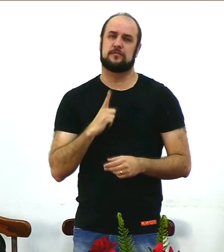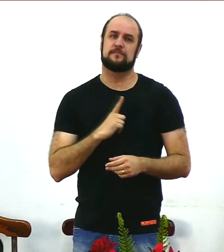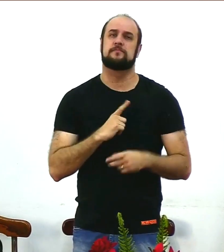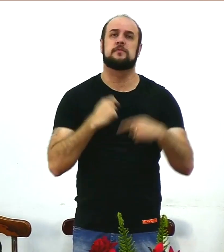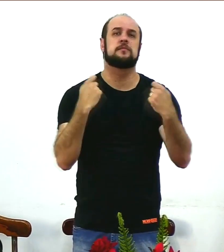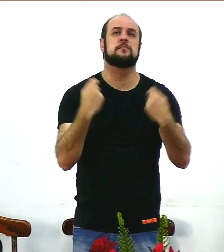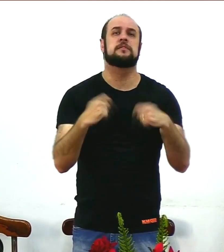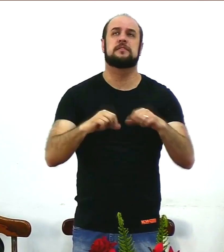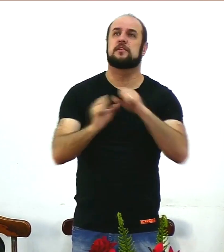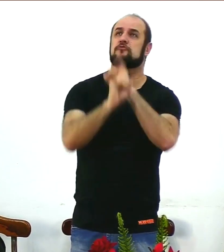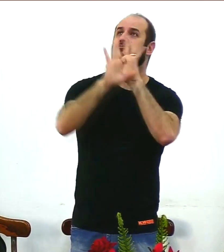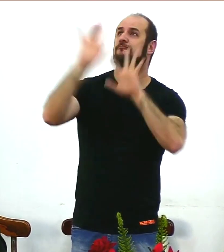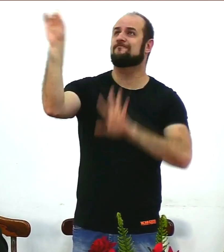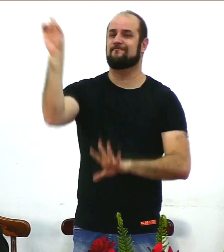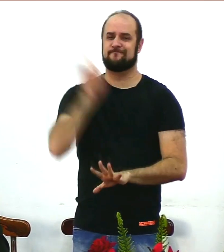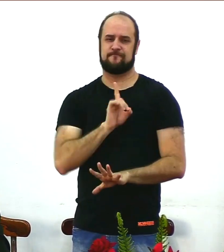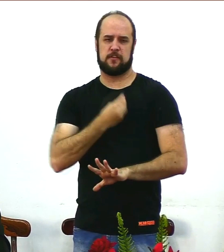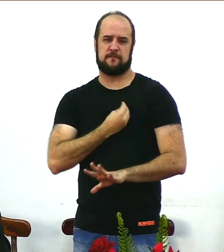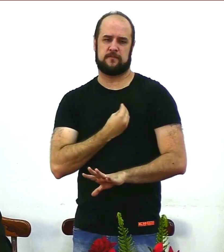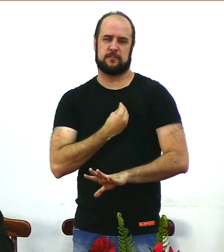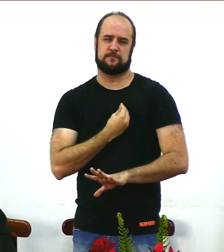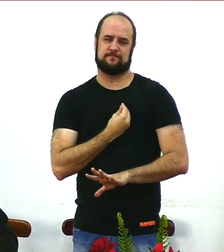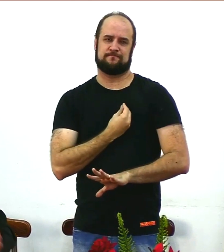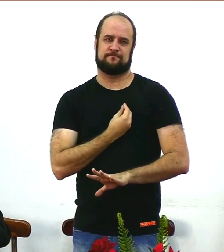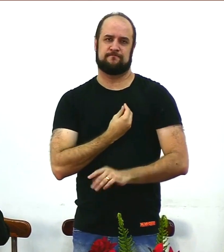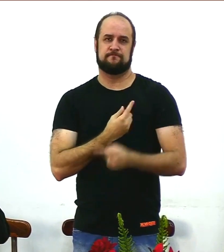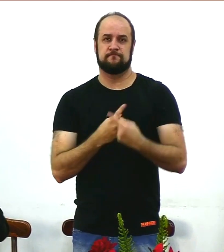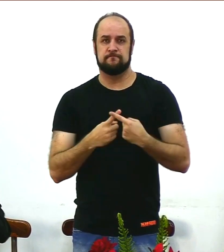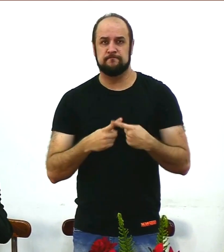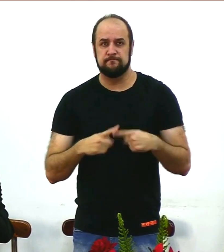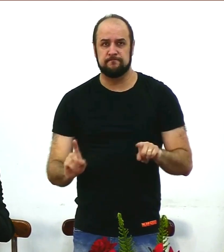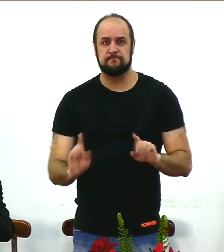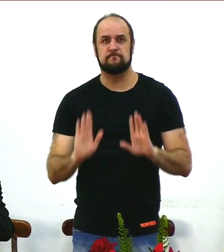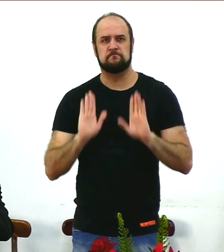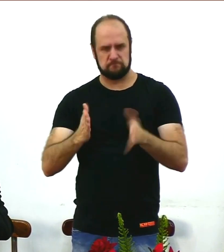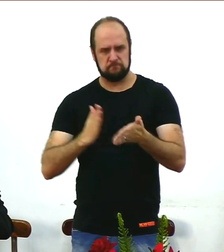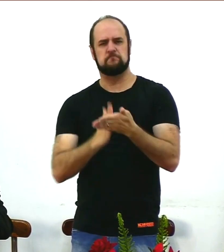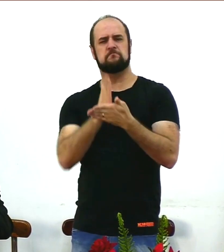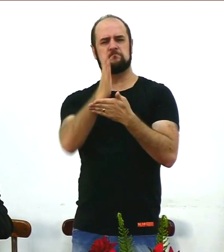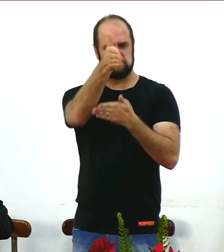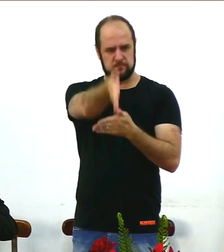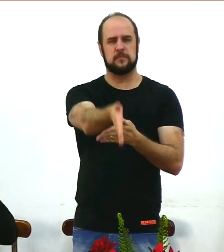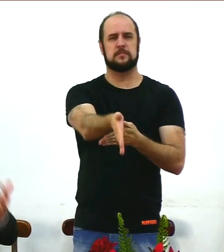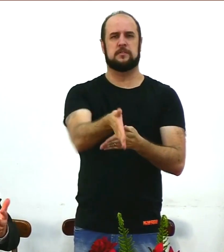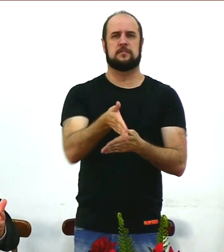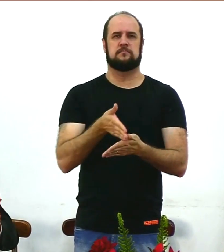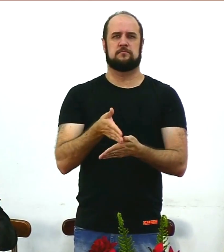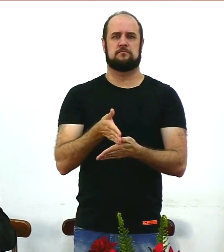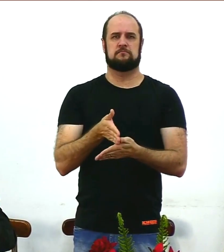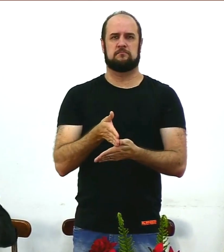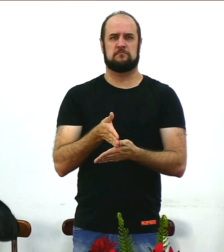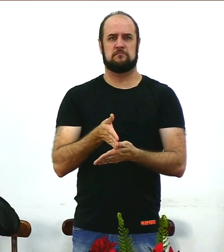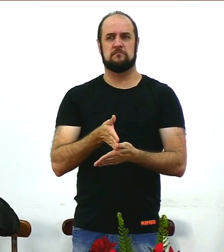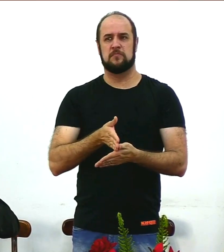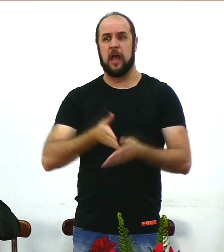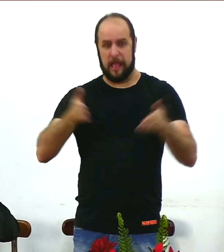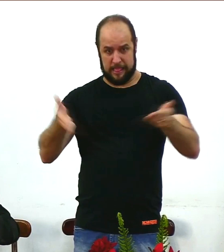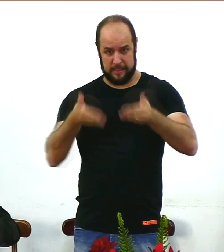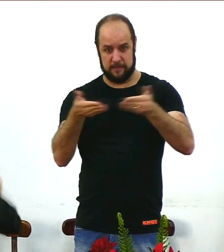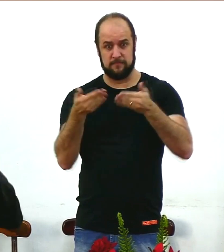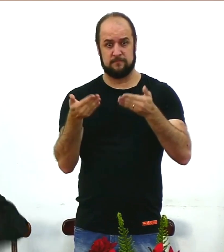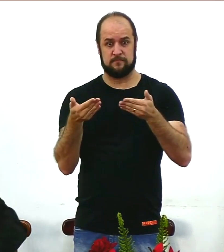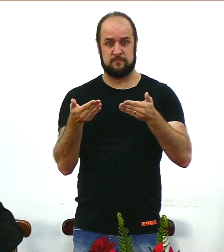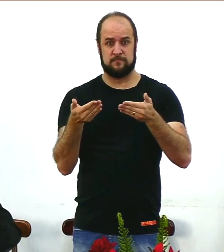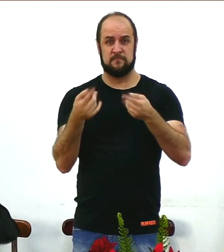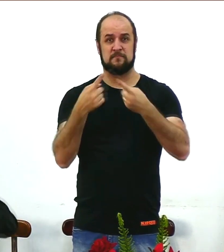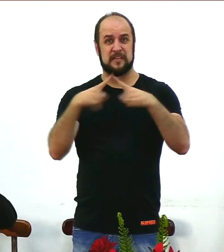mais nostálgicas, deve nos ajudar a reavaliar a lealdade ao Senhor. A justiça trará felicidade, a